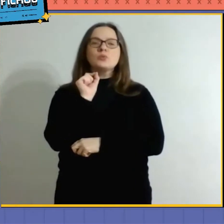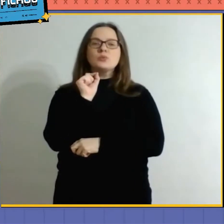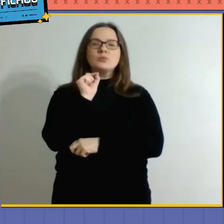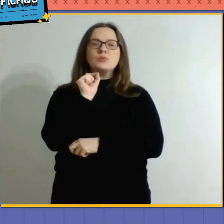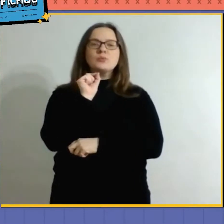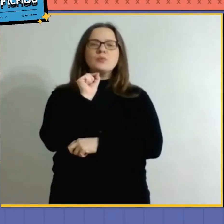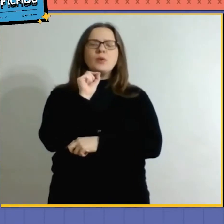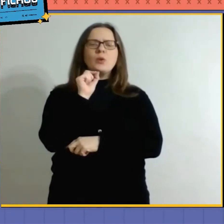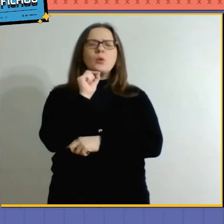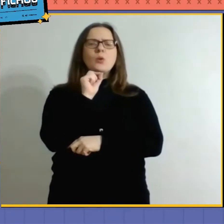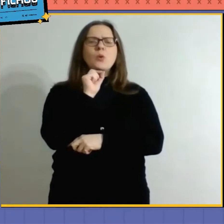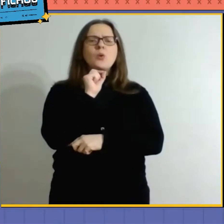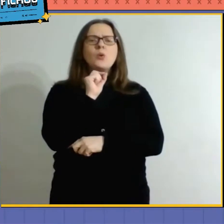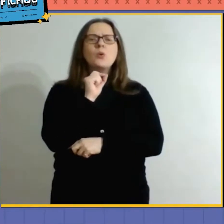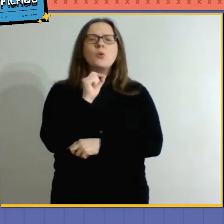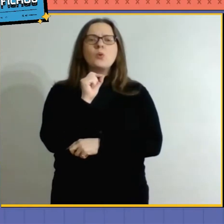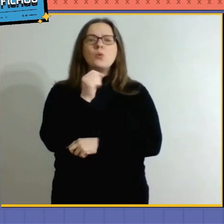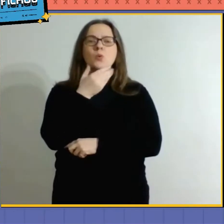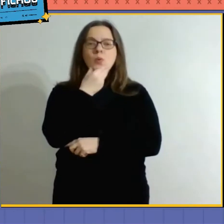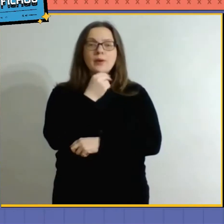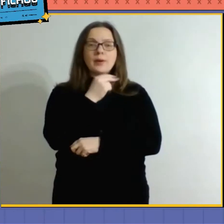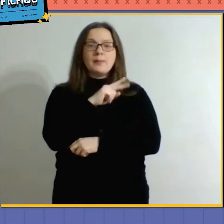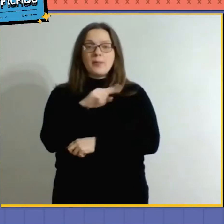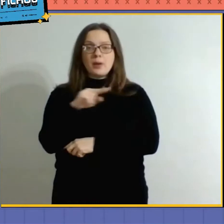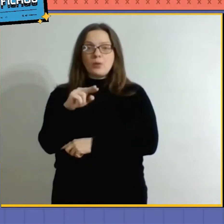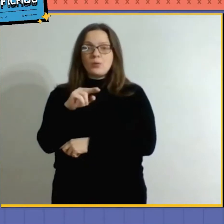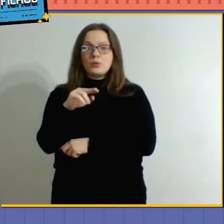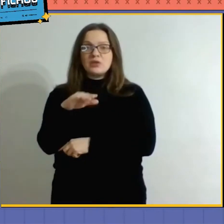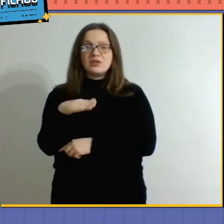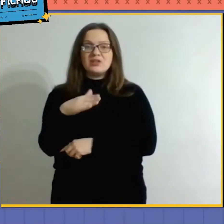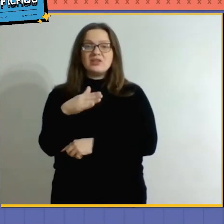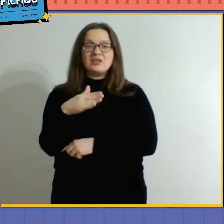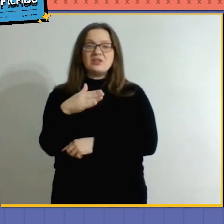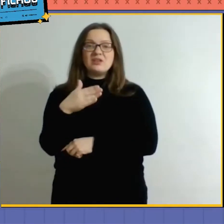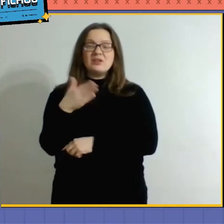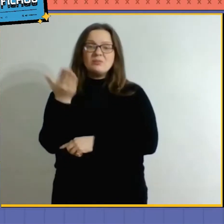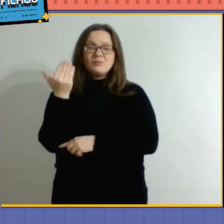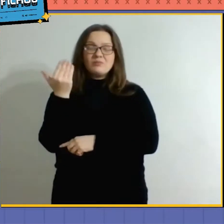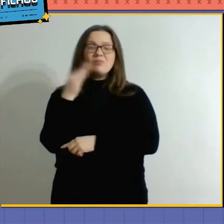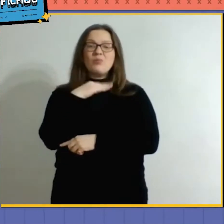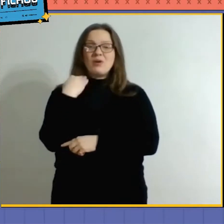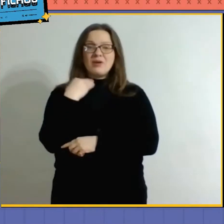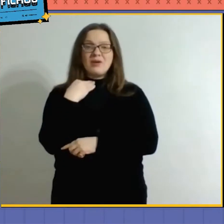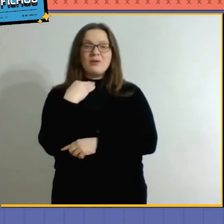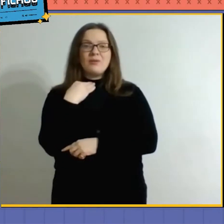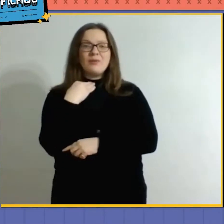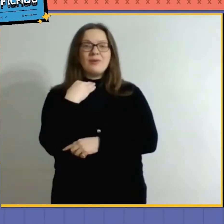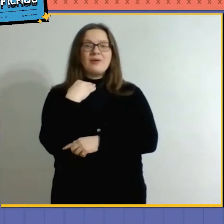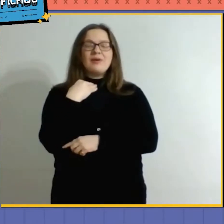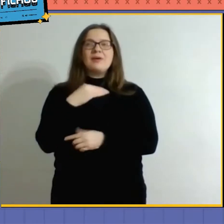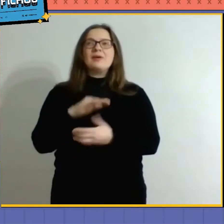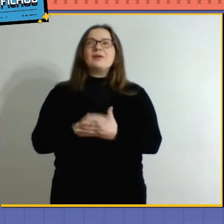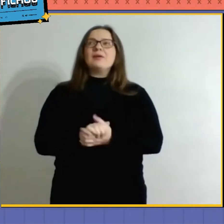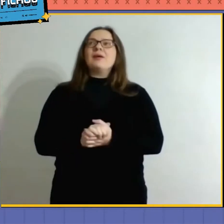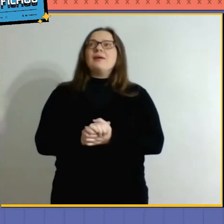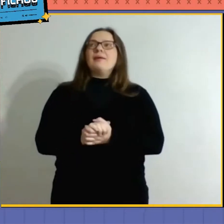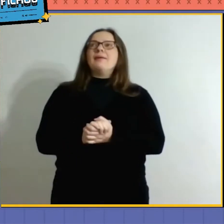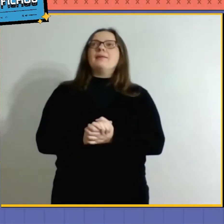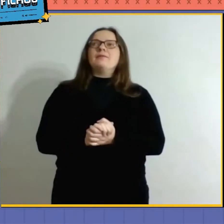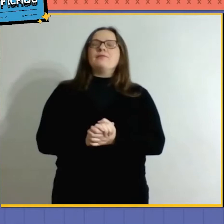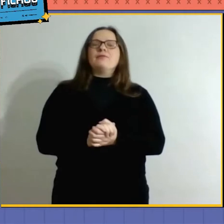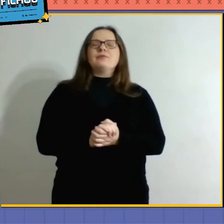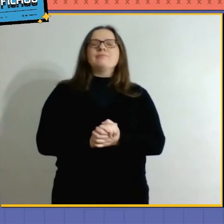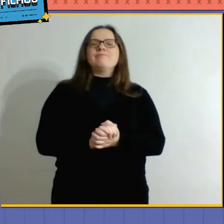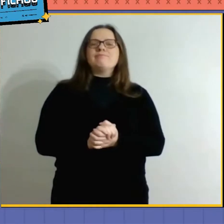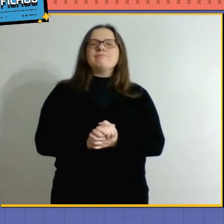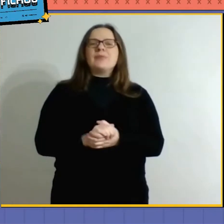apareceu né é um irmão que foi o Herói da segunda guerra mundial é